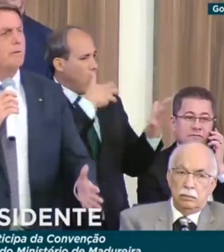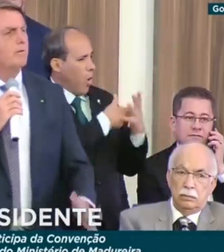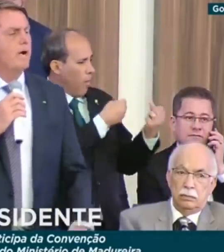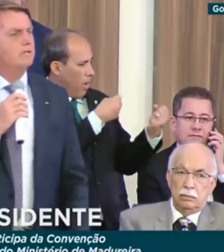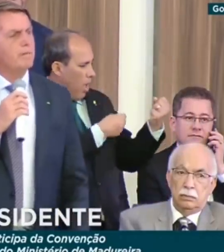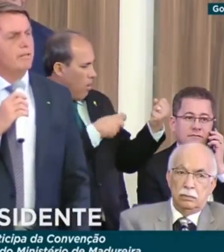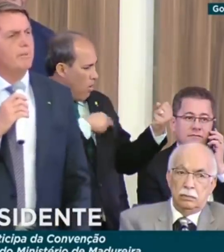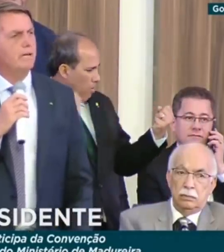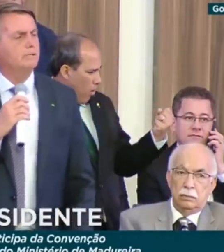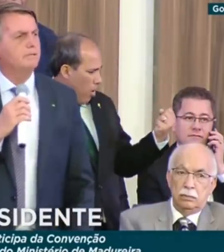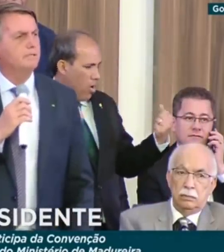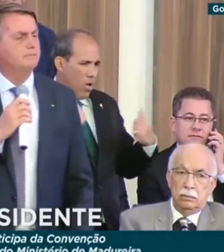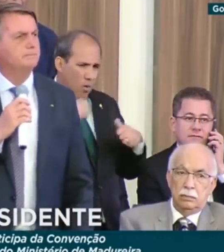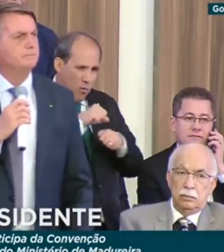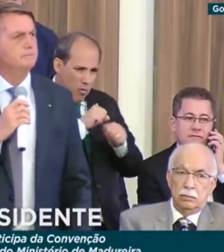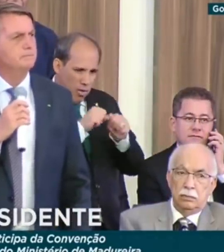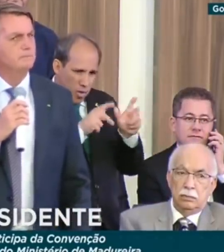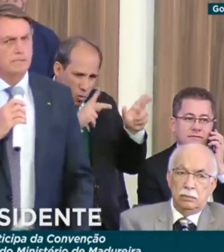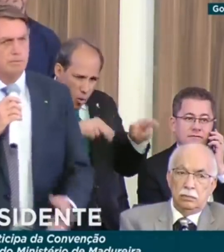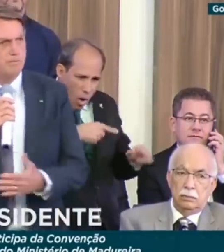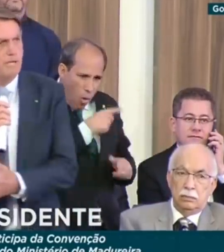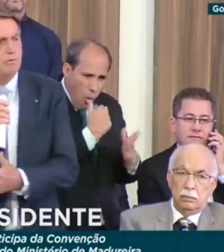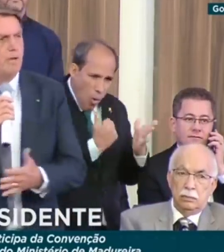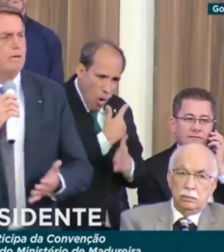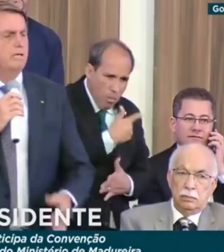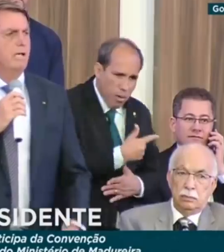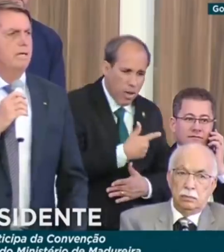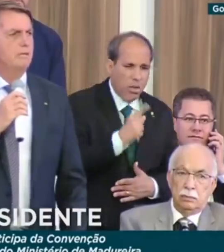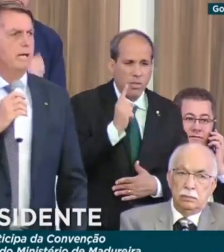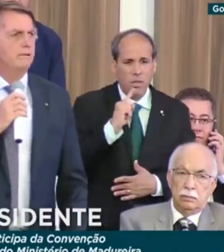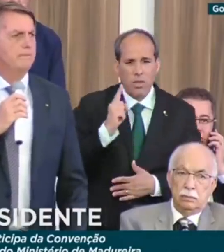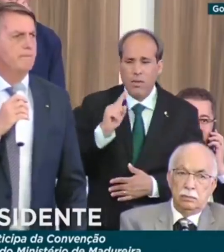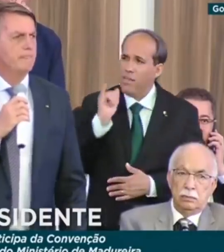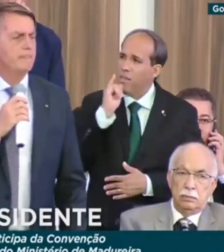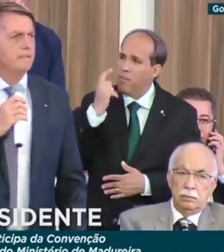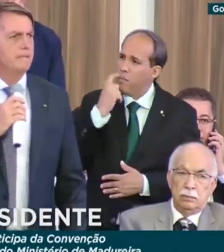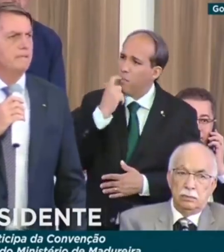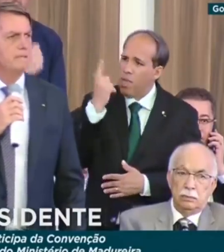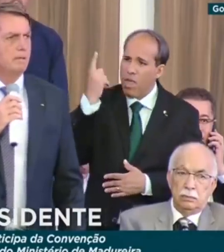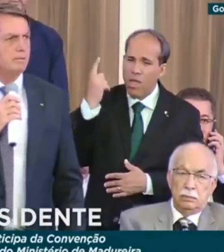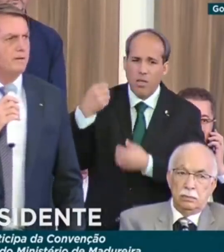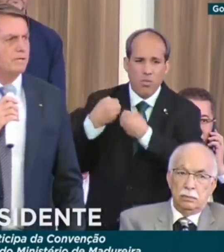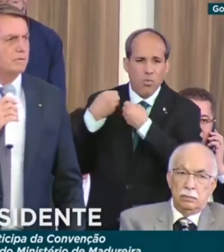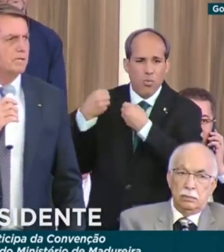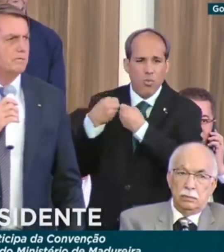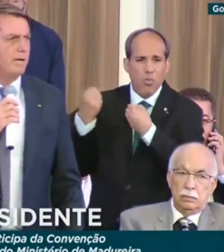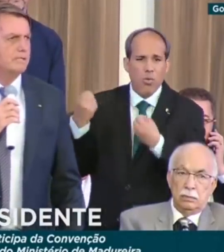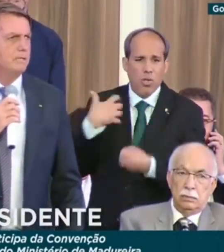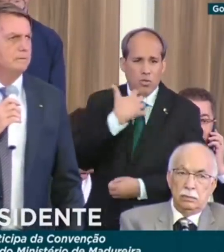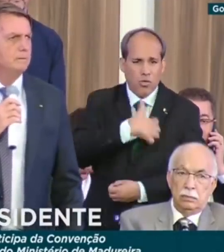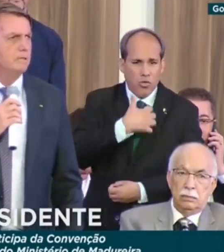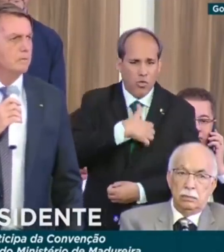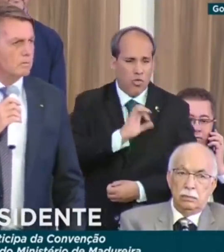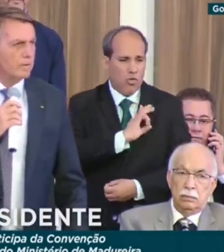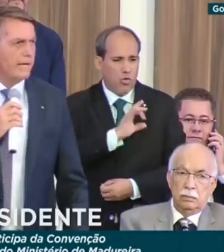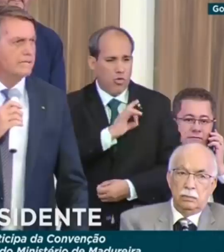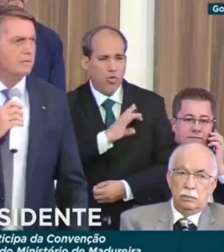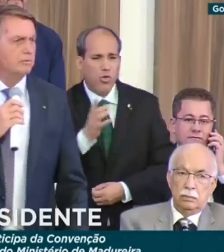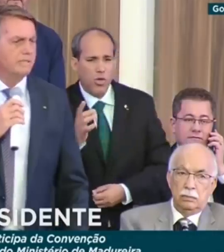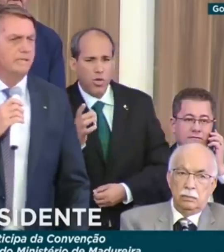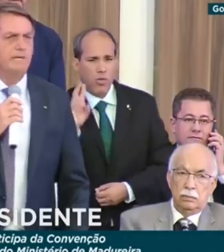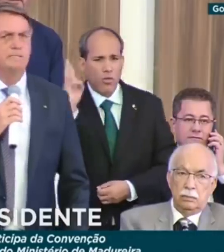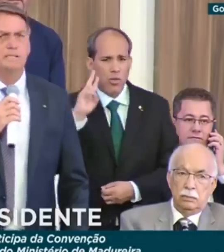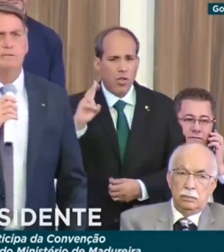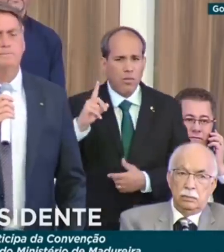pode comprar o carro da mesma marca do vizinho. Nós estamos vendo o erro ali do lado. Temos que fazer as coisas com razão, com coragem,